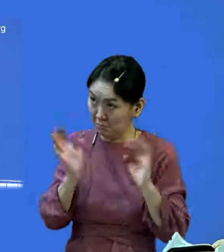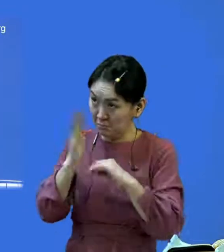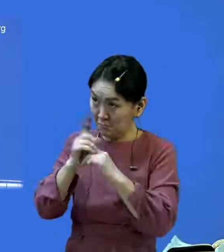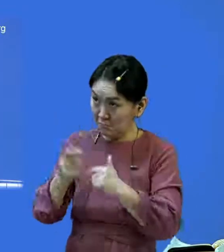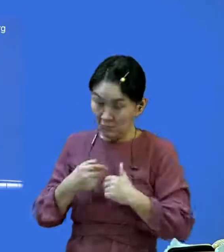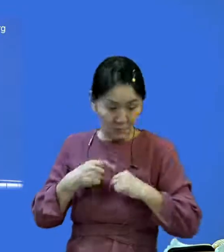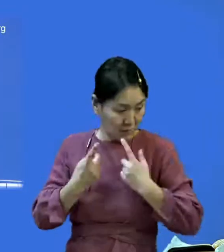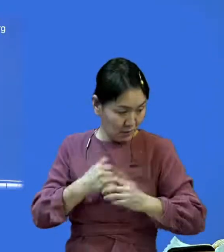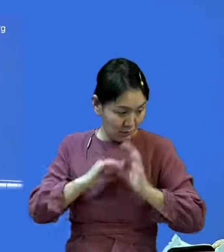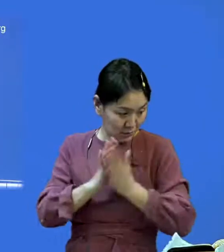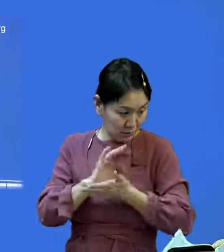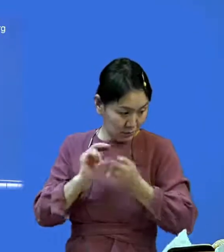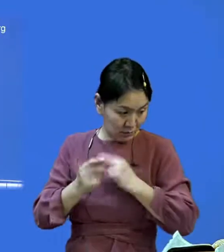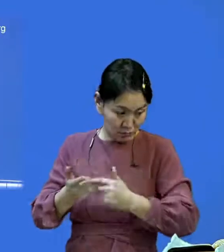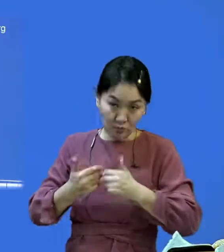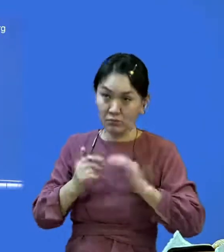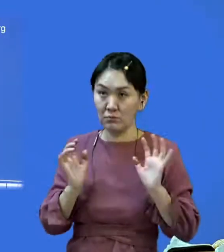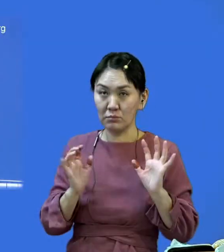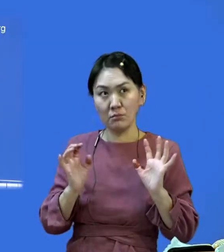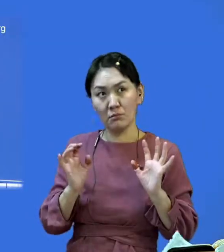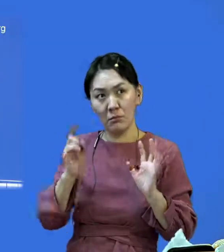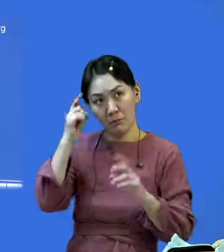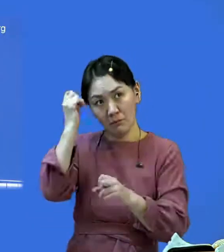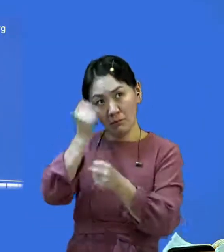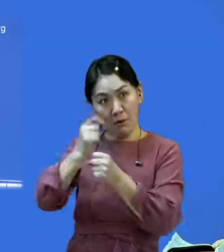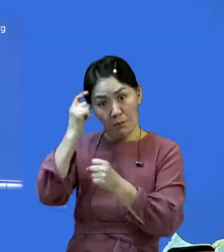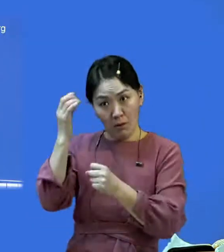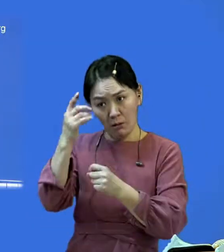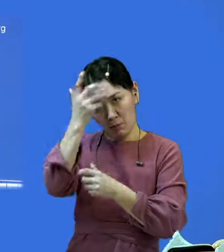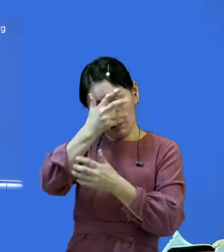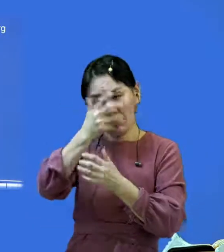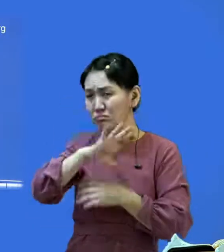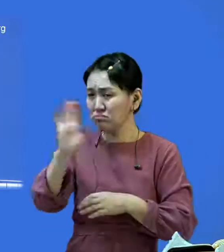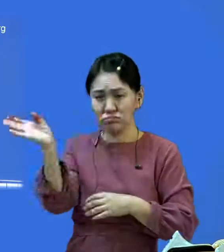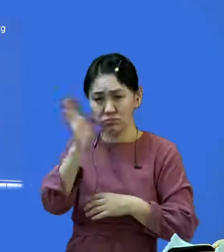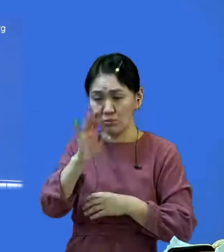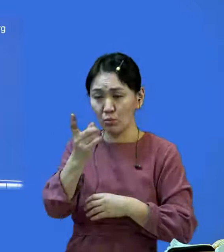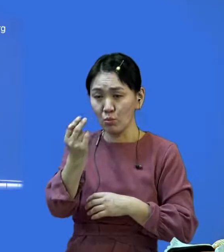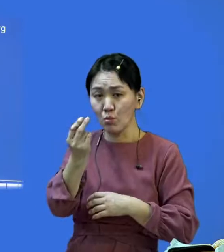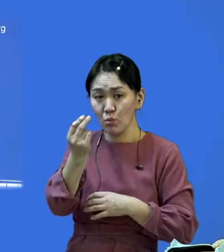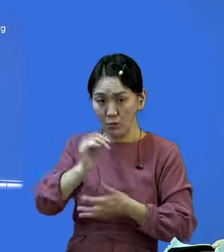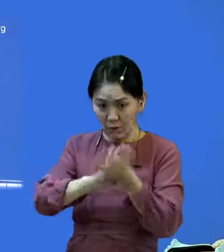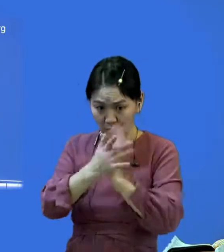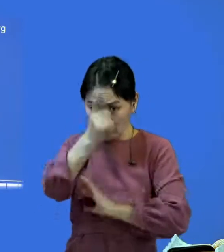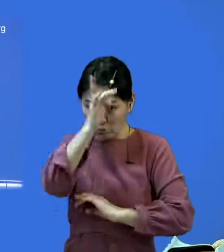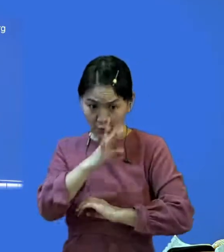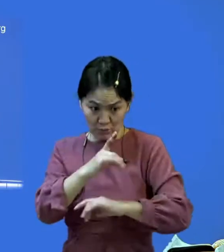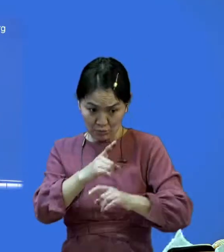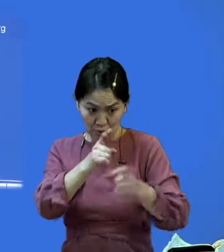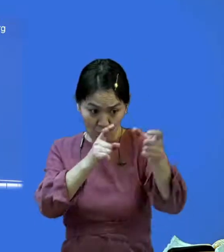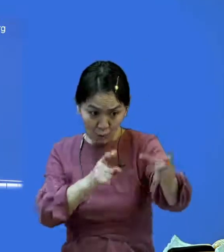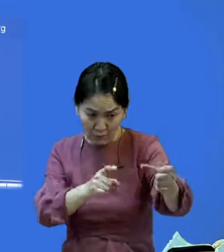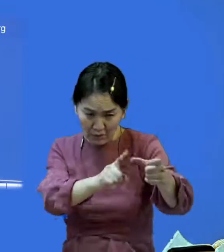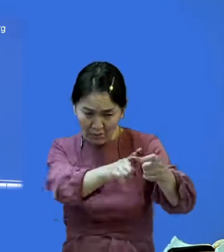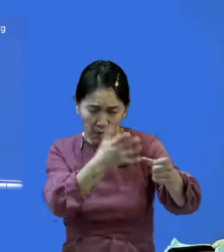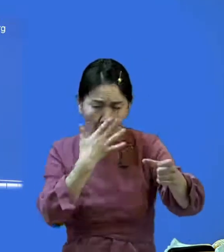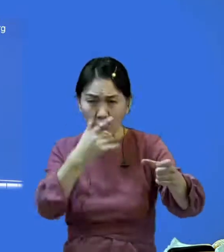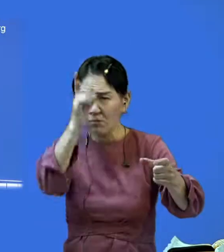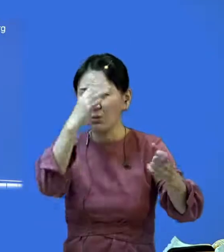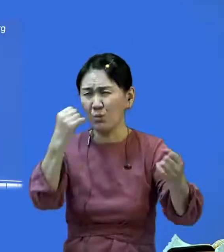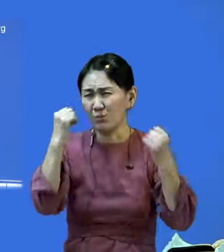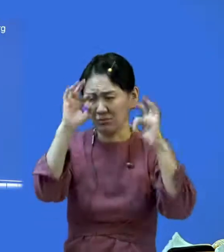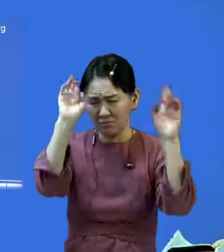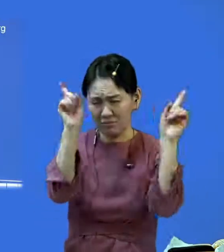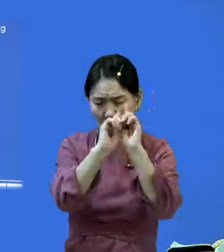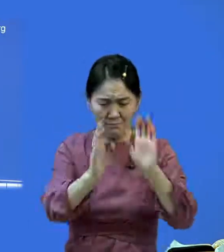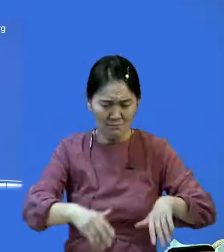Бурхан хүн шиг болсон нь хүнийг бурхан шиг болохын төлөө байсан. Тэгэлэр тэр бол дэр өндөрт сүр